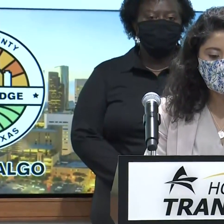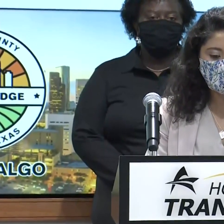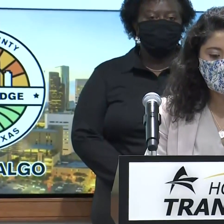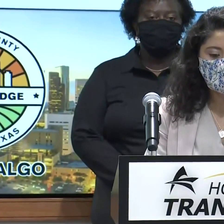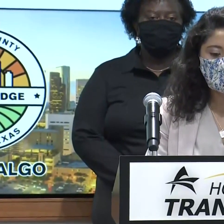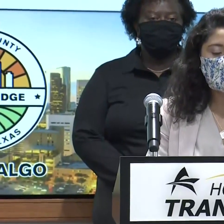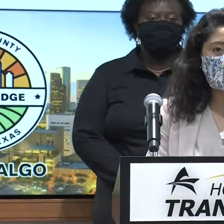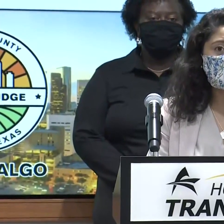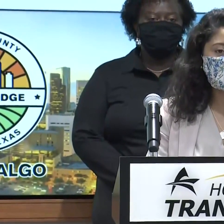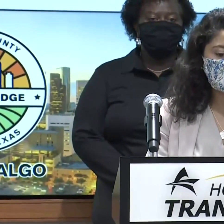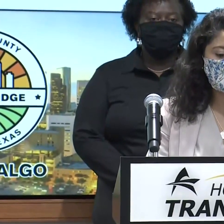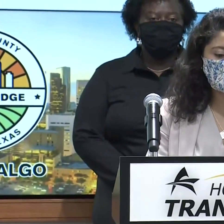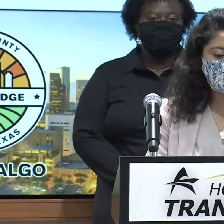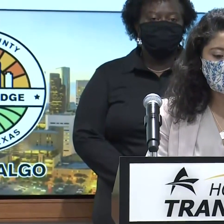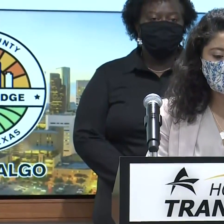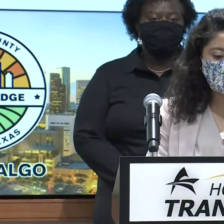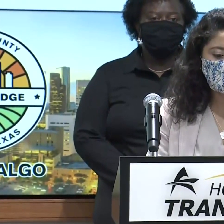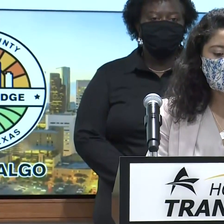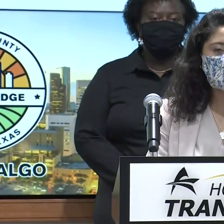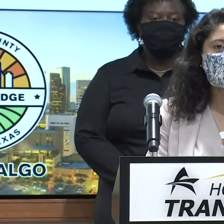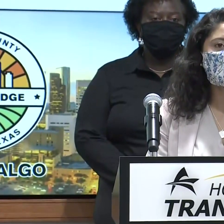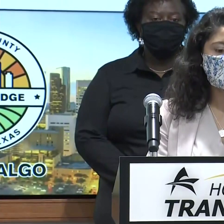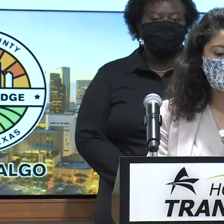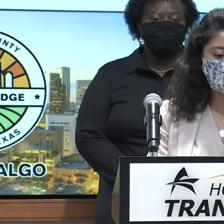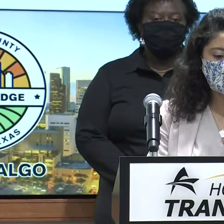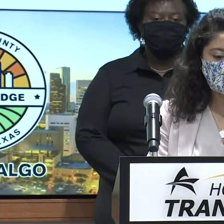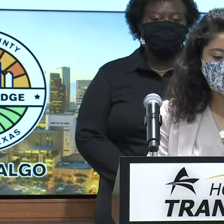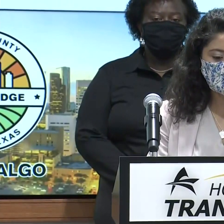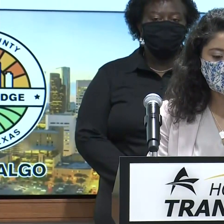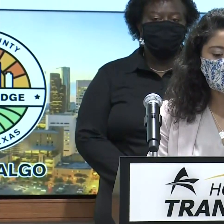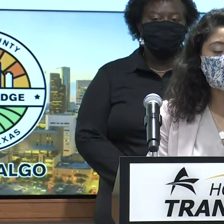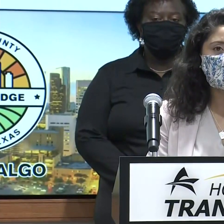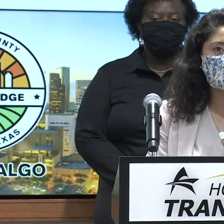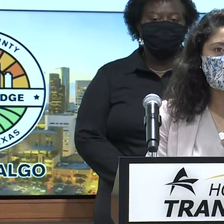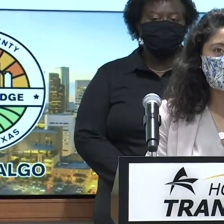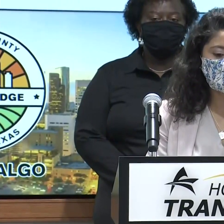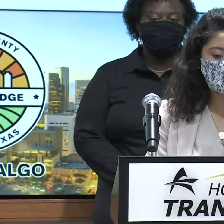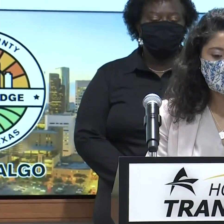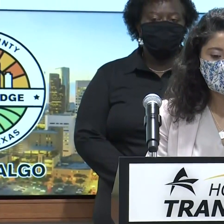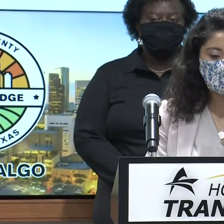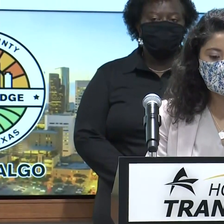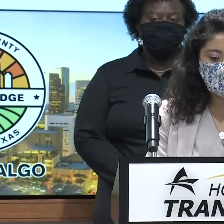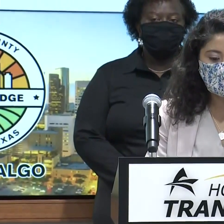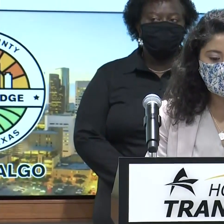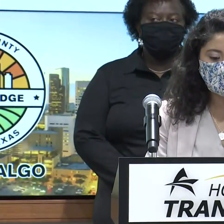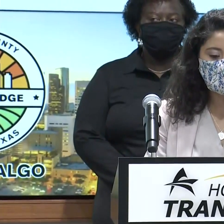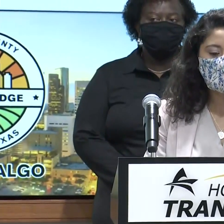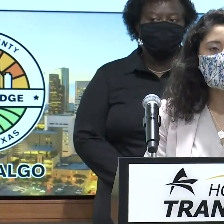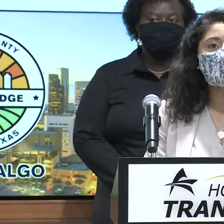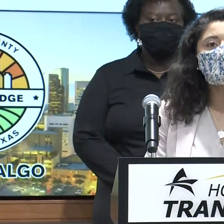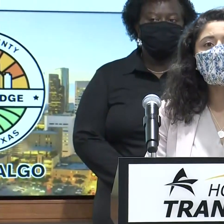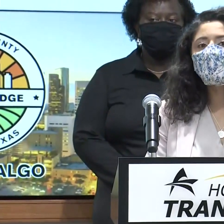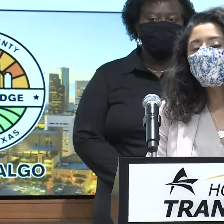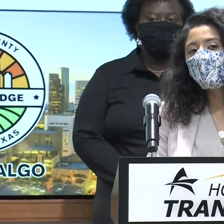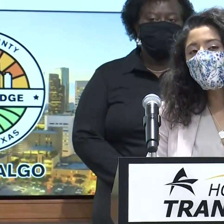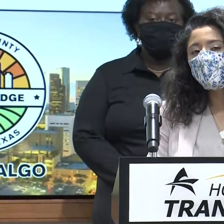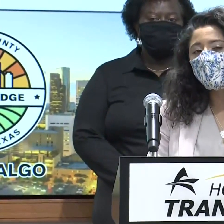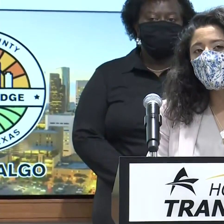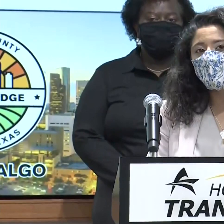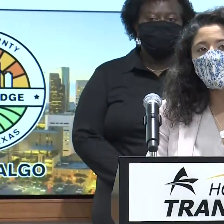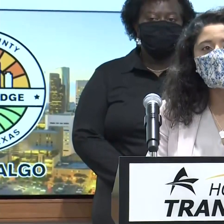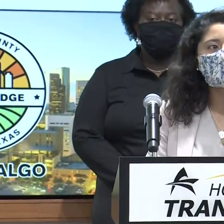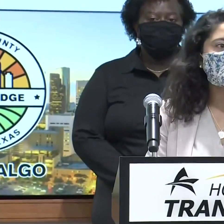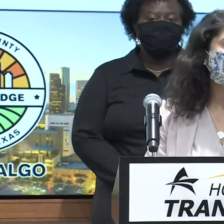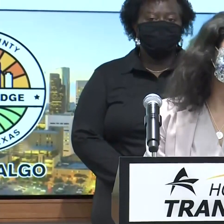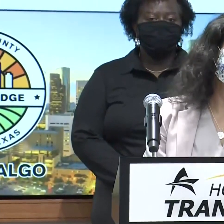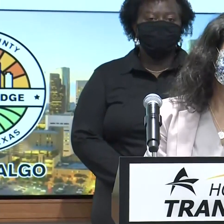ITC. En medio de esos 2 eventos han habido otras amenazas, incendios, derrames, algunos visibles